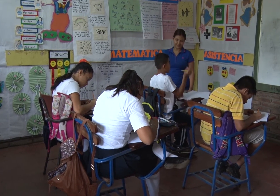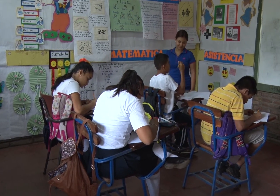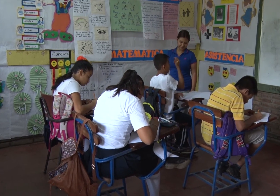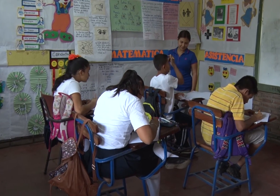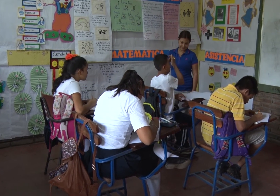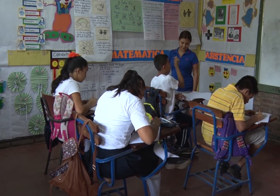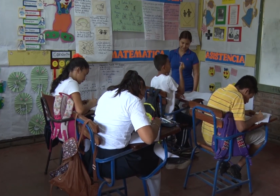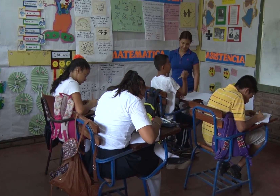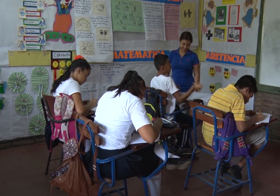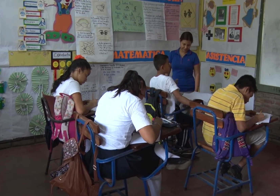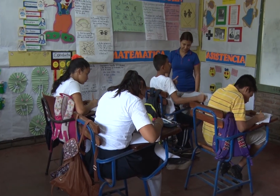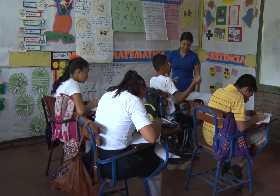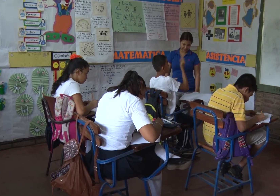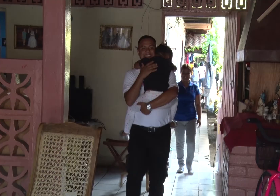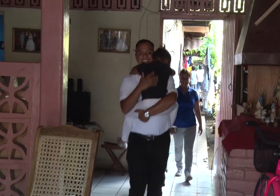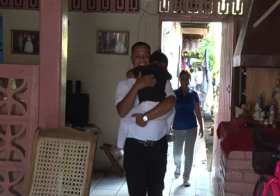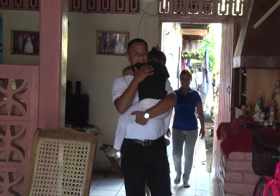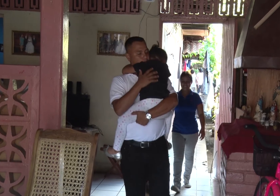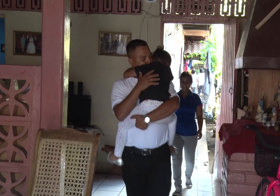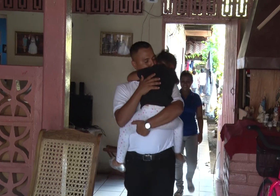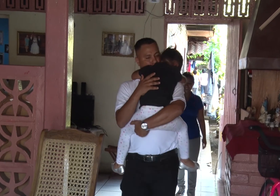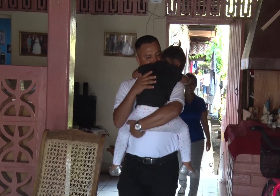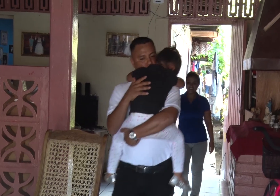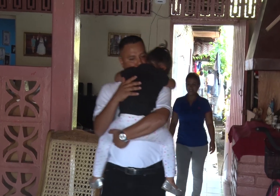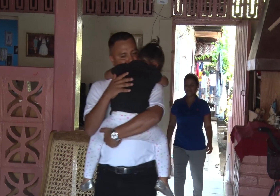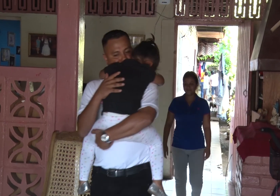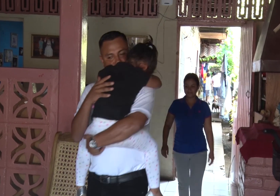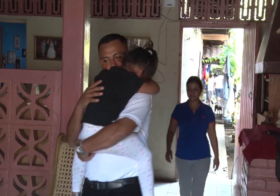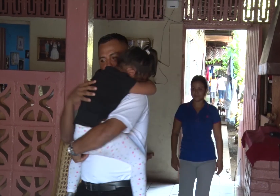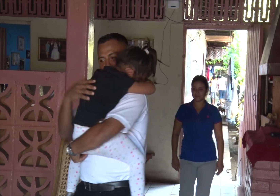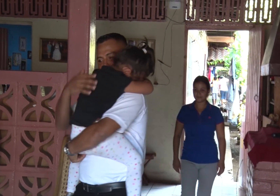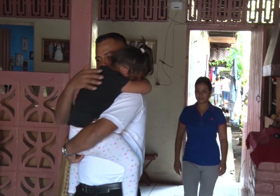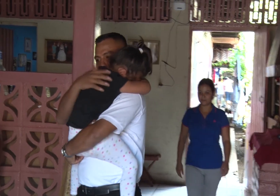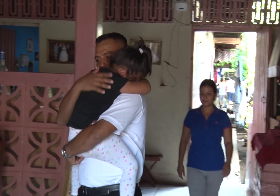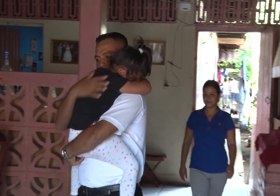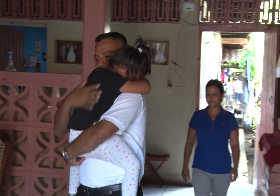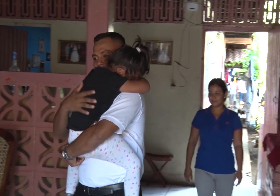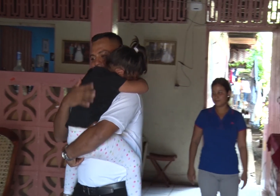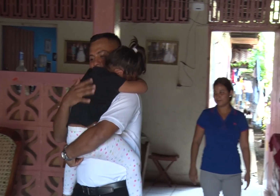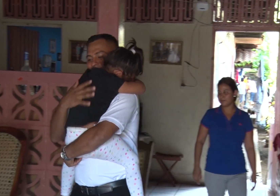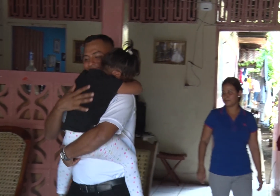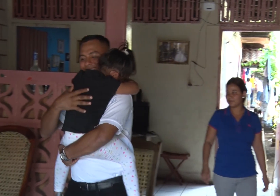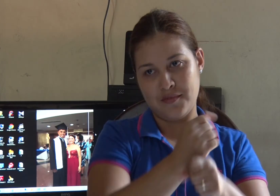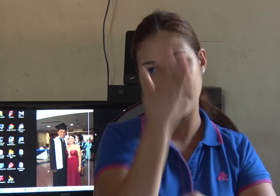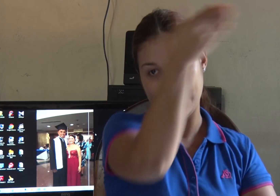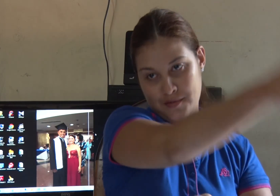ayudado, Harlan también me ha apoyado mucho, pero también depende de uno mismo, la lucha que uno hace,